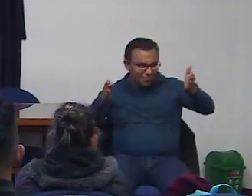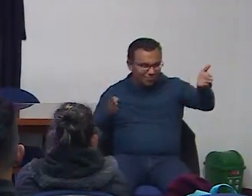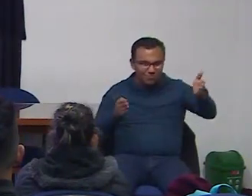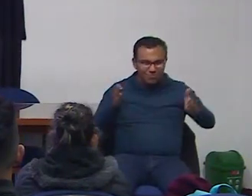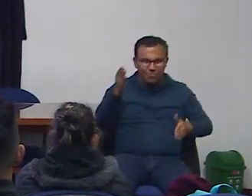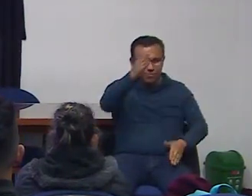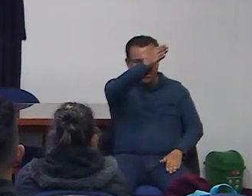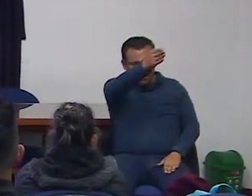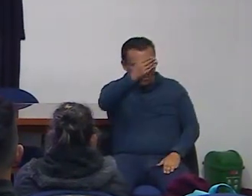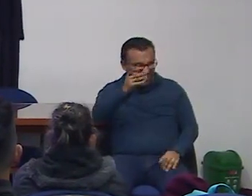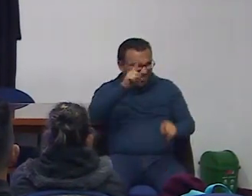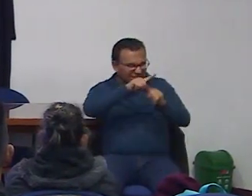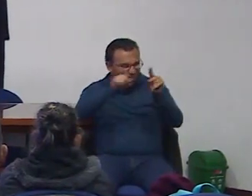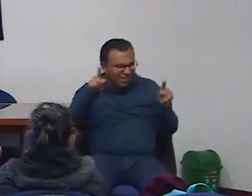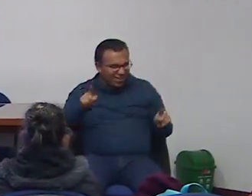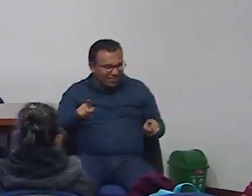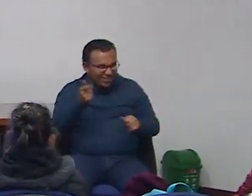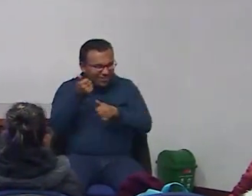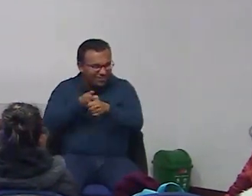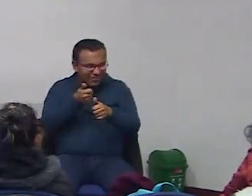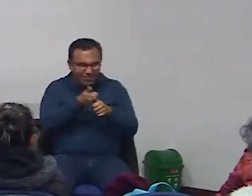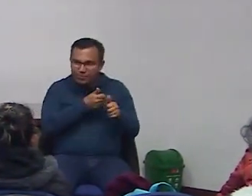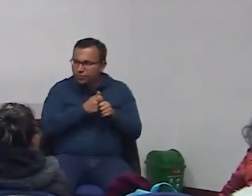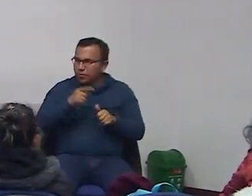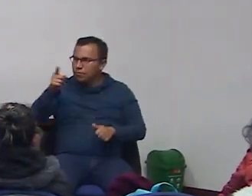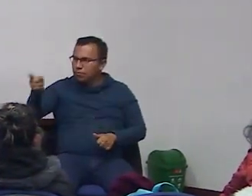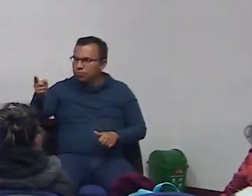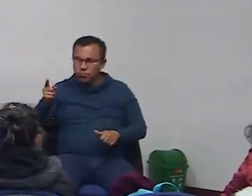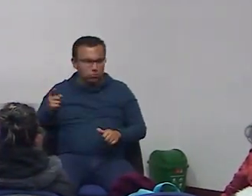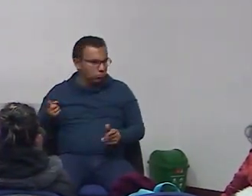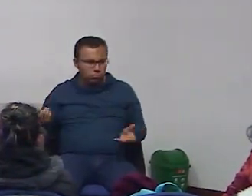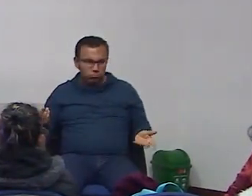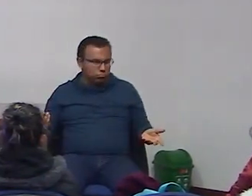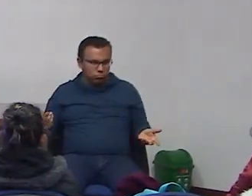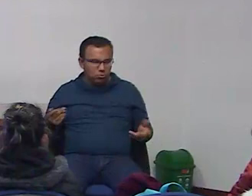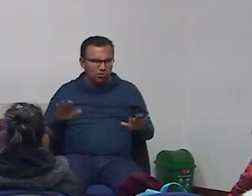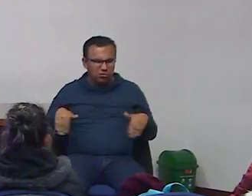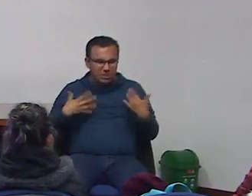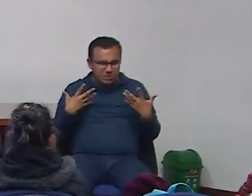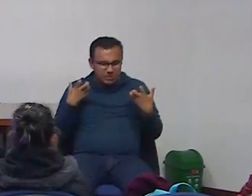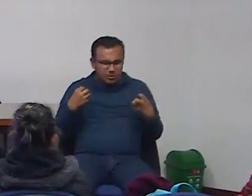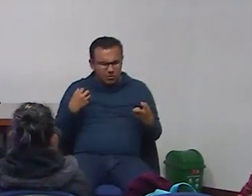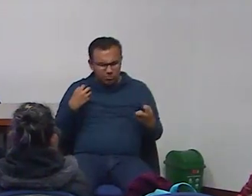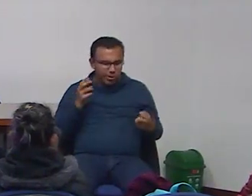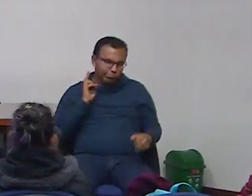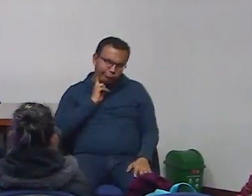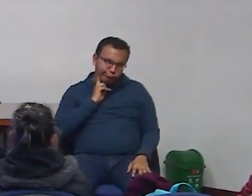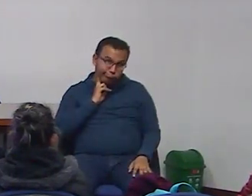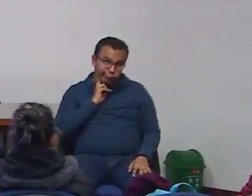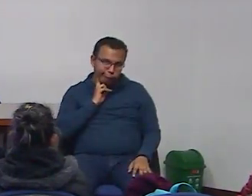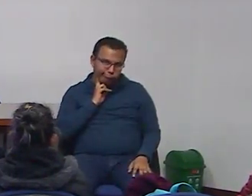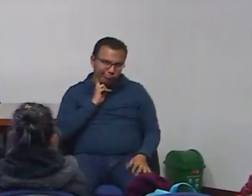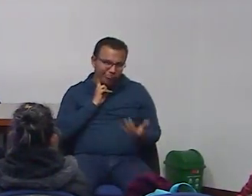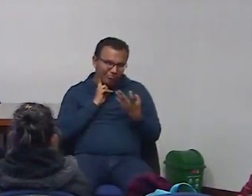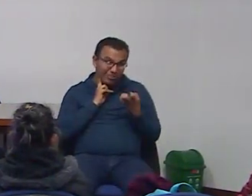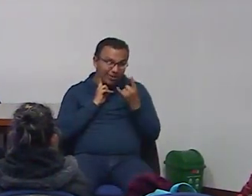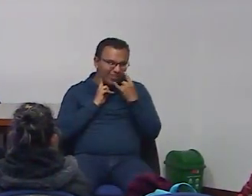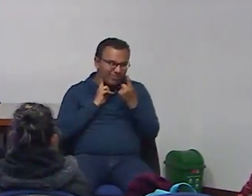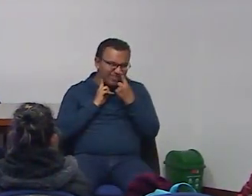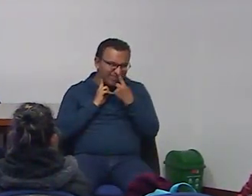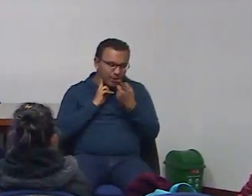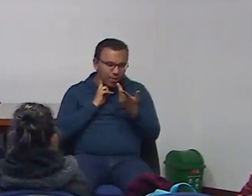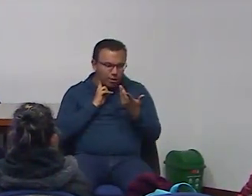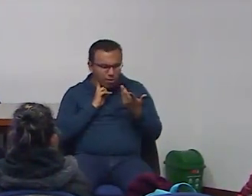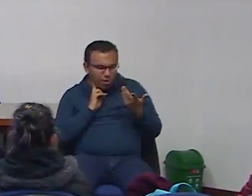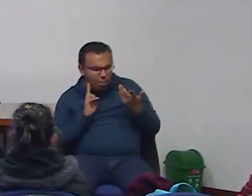pero mira lo que le pasa a Óscar Sí y mira lo que sentiste tú que no de pronto no había angustia Pero sí había como como interés como interesante